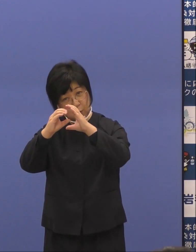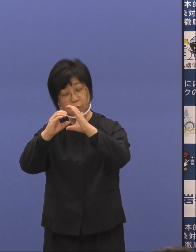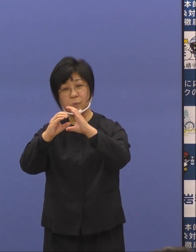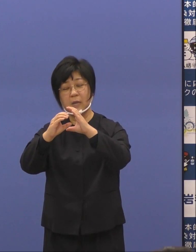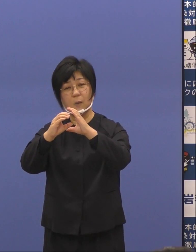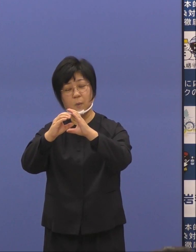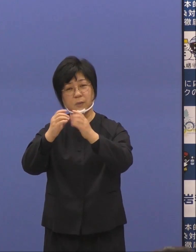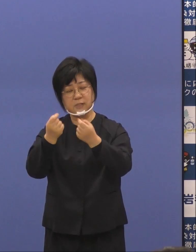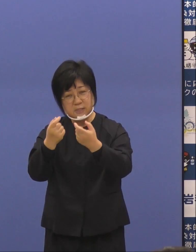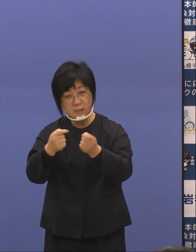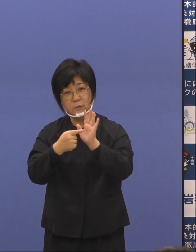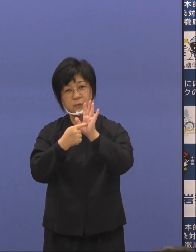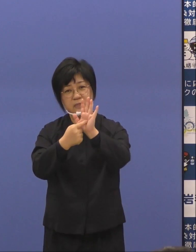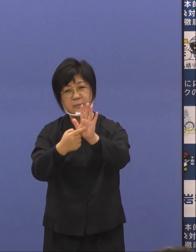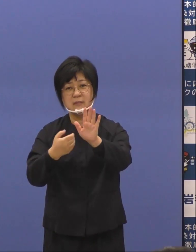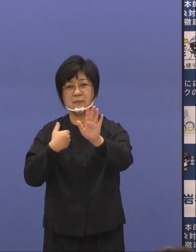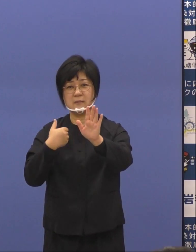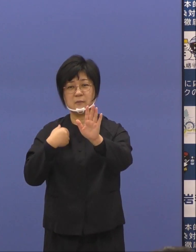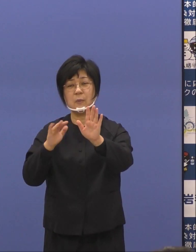ができないと、